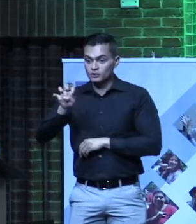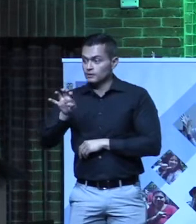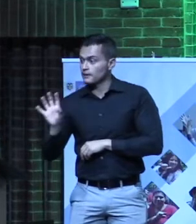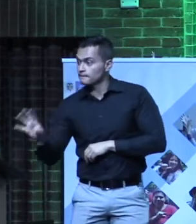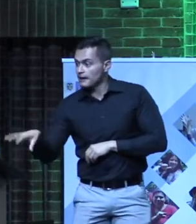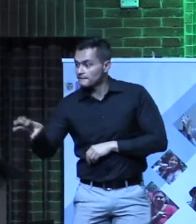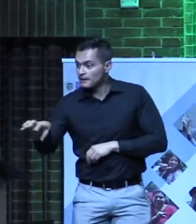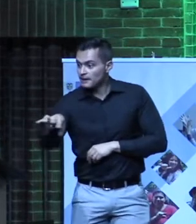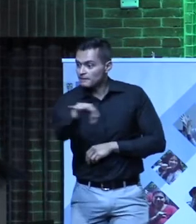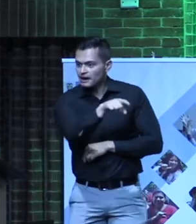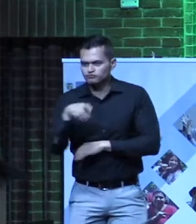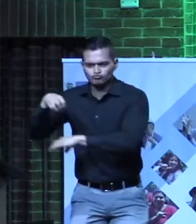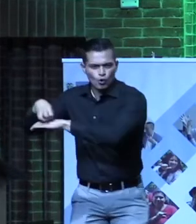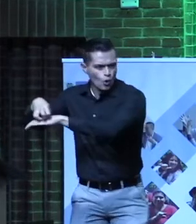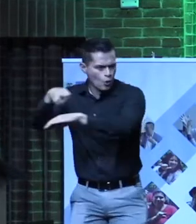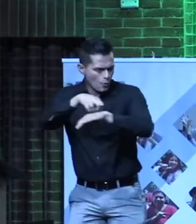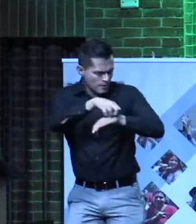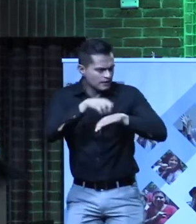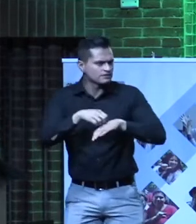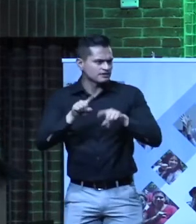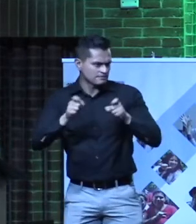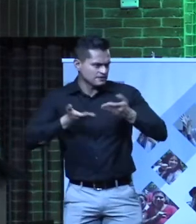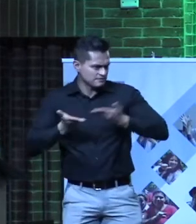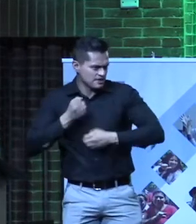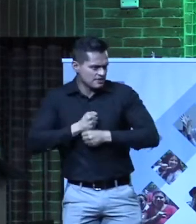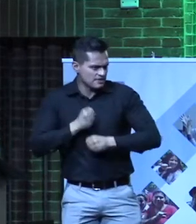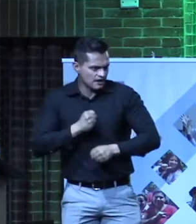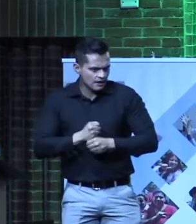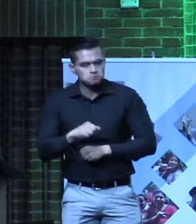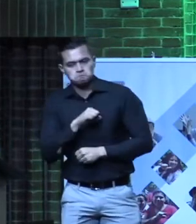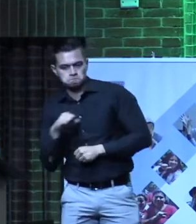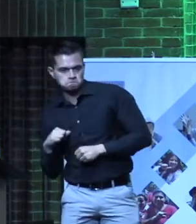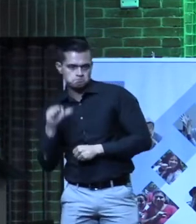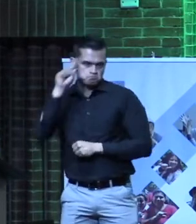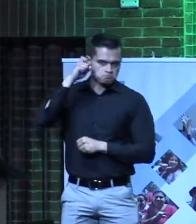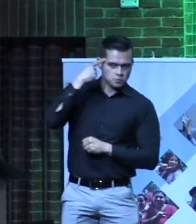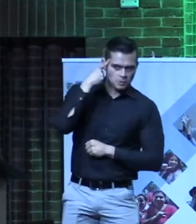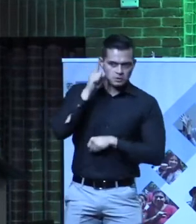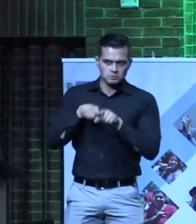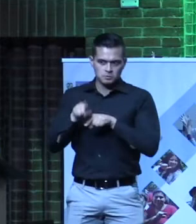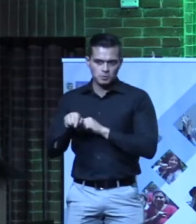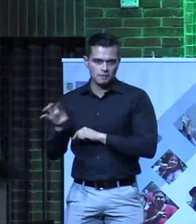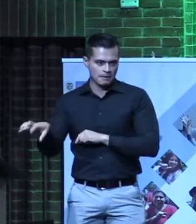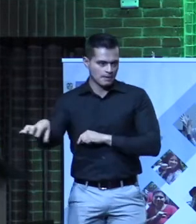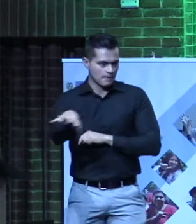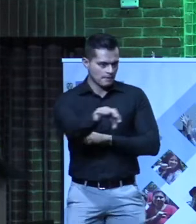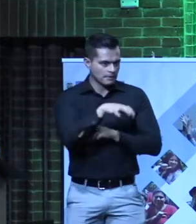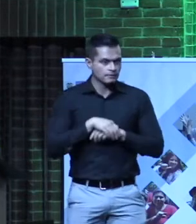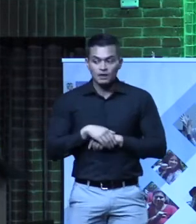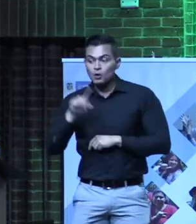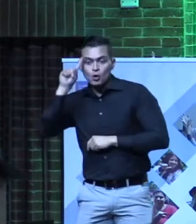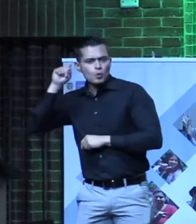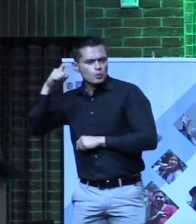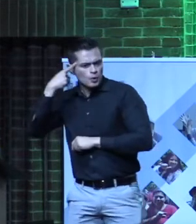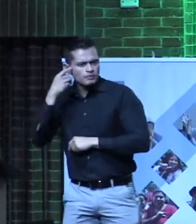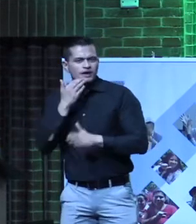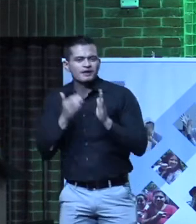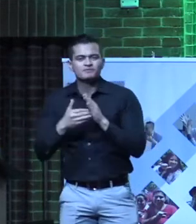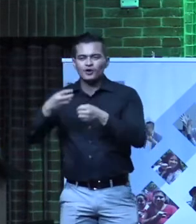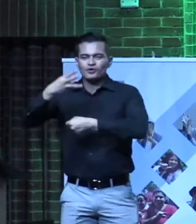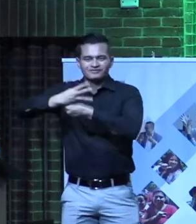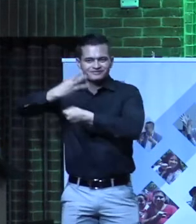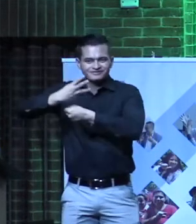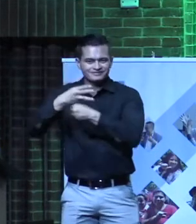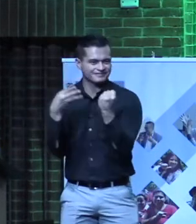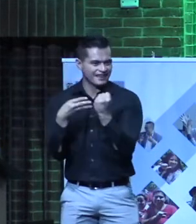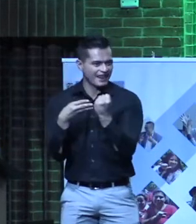249 prestadores, hay algunos que son públicos, otros privados. Dentro de los públicos conocemos las agencias de empleo del SENA, que están en